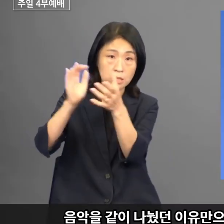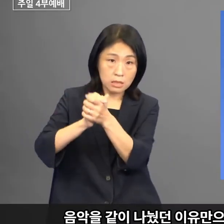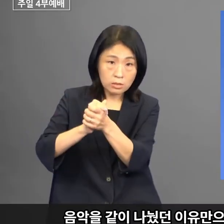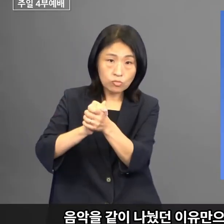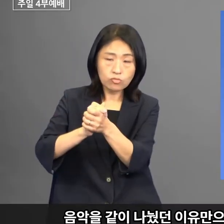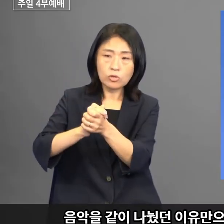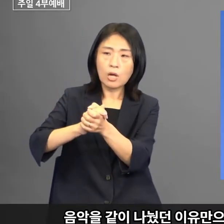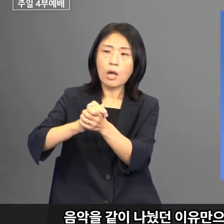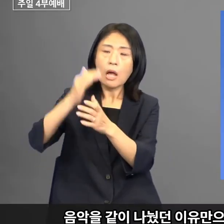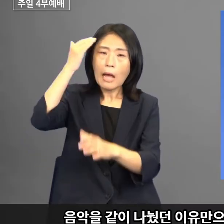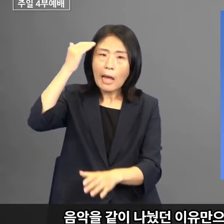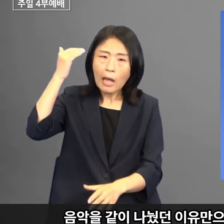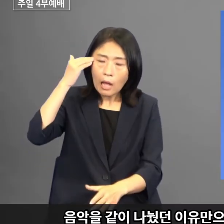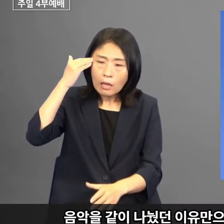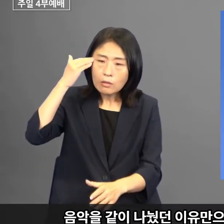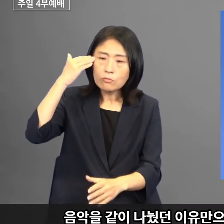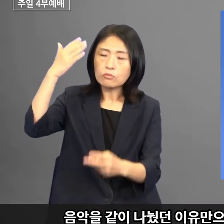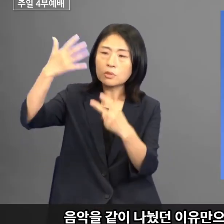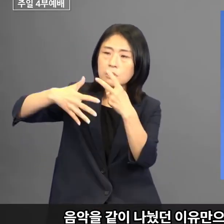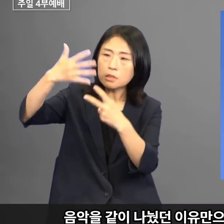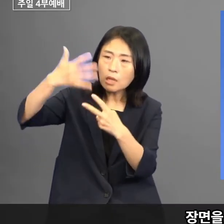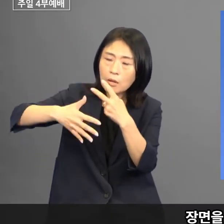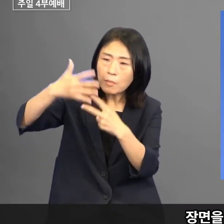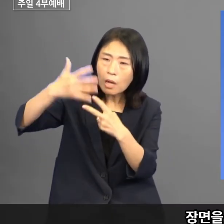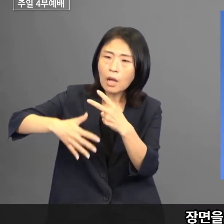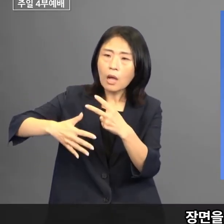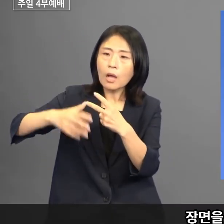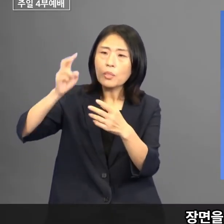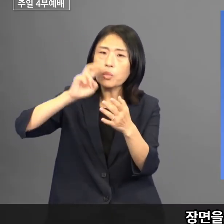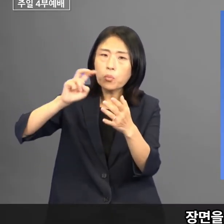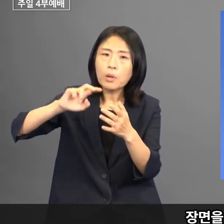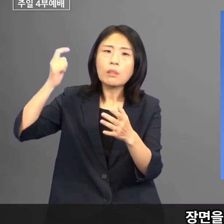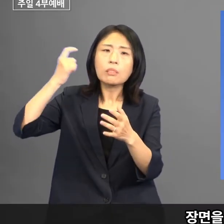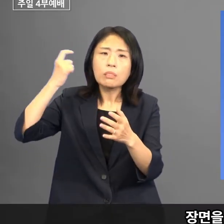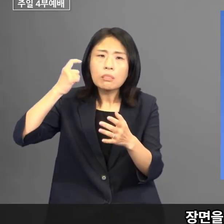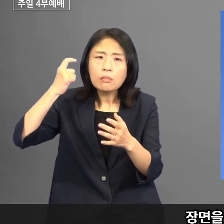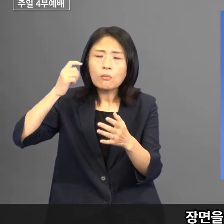나눴던 이유만으로 공개 총살을 끔찍하게 당하는 장면을 보신 거죠.